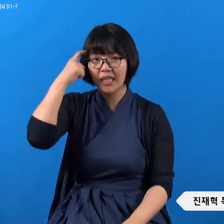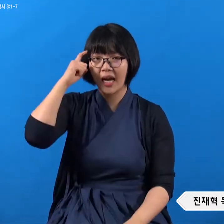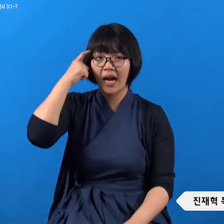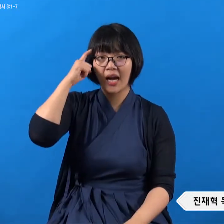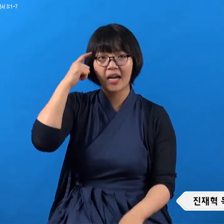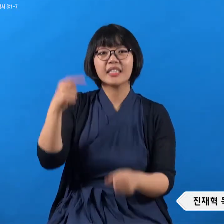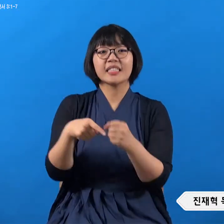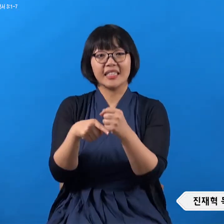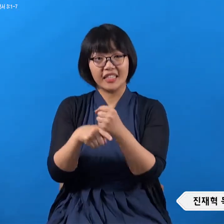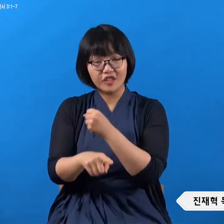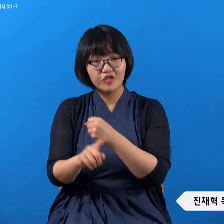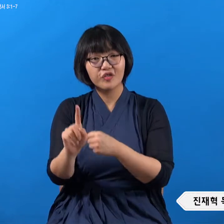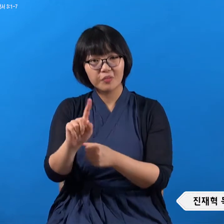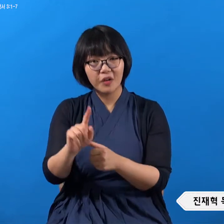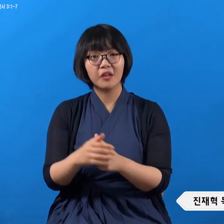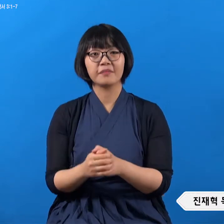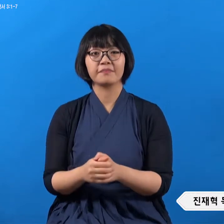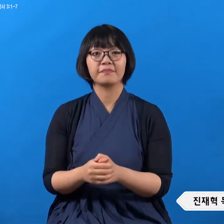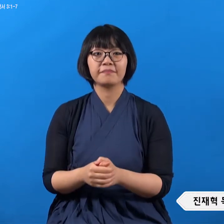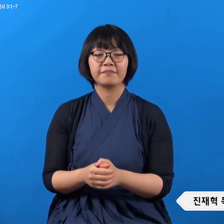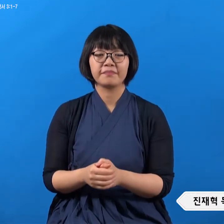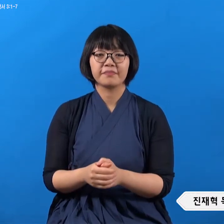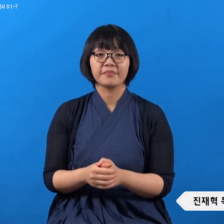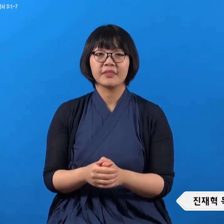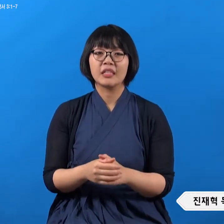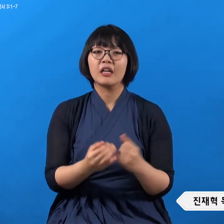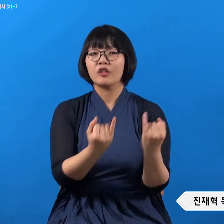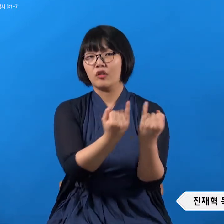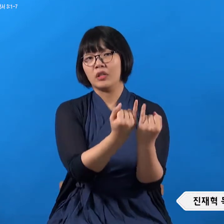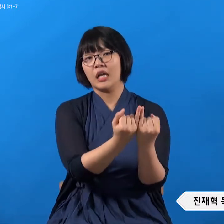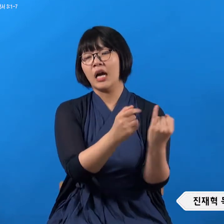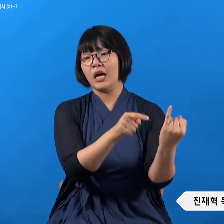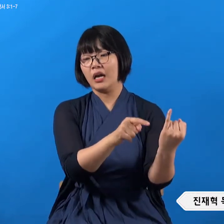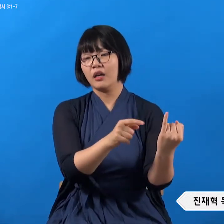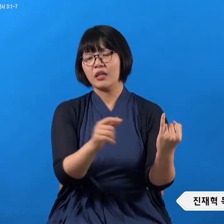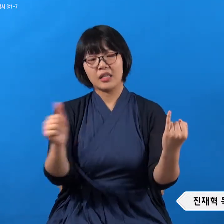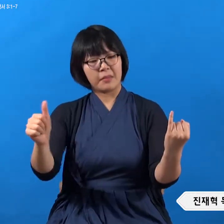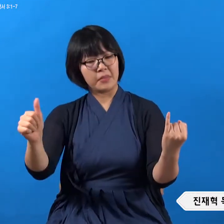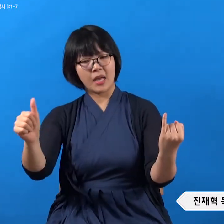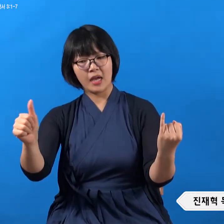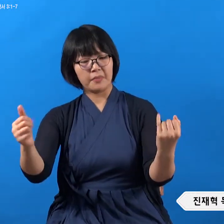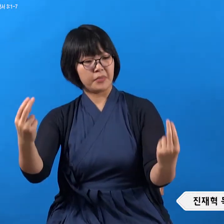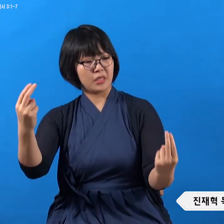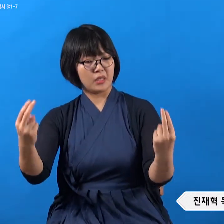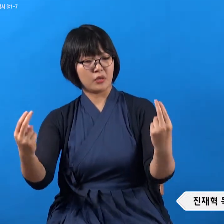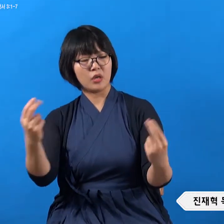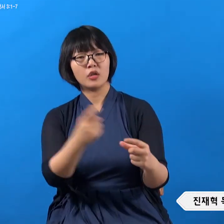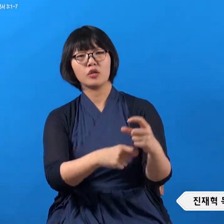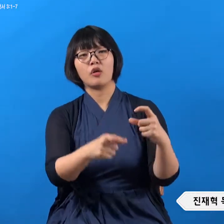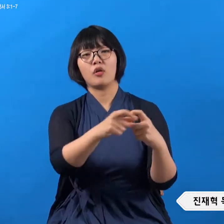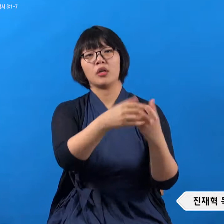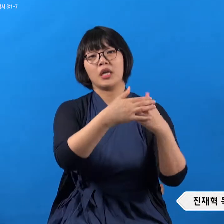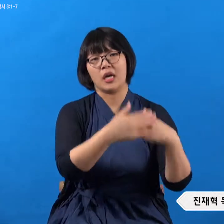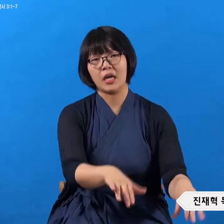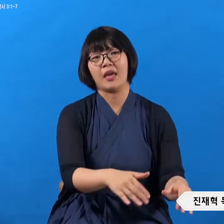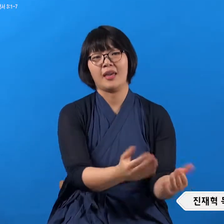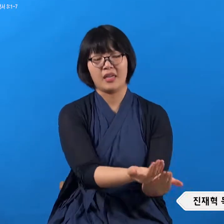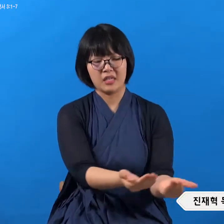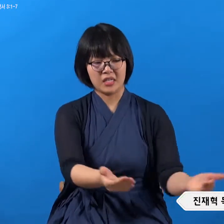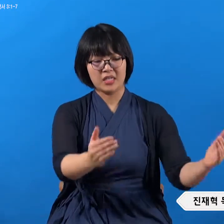여기는 이유, 바로 성경은 우리에게 말씀합니다. 그가 더 연약한 그릇으로